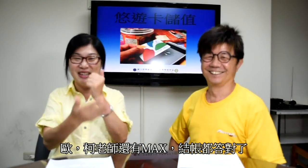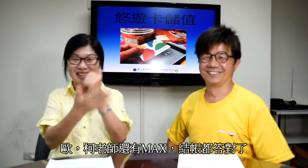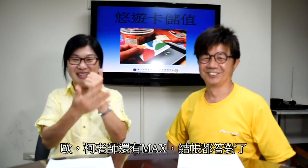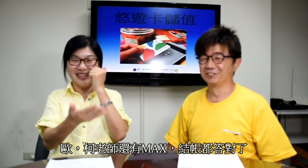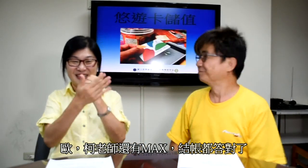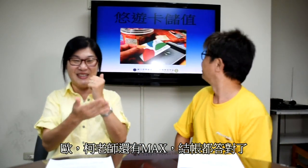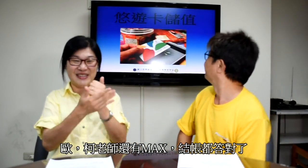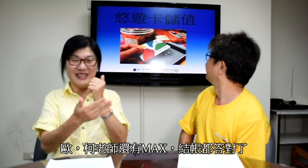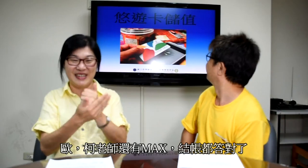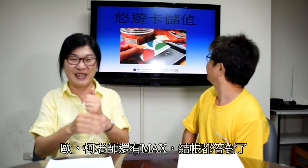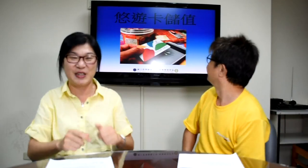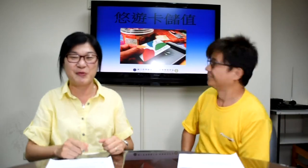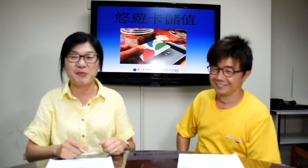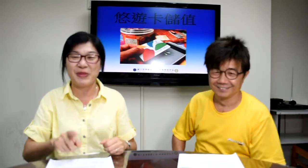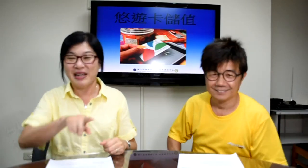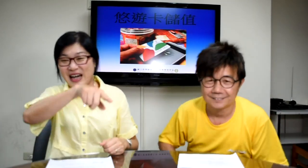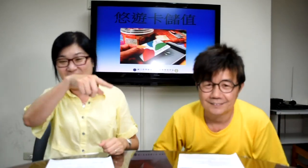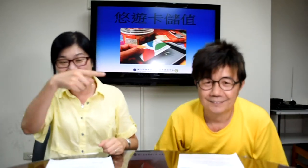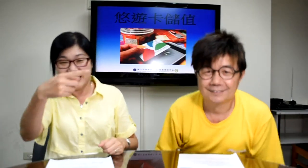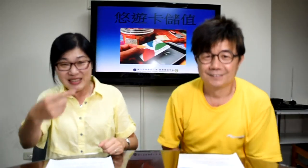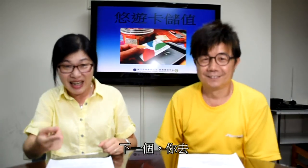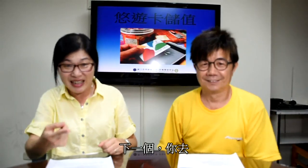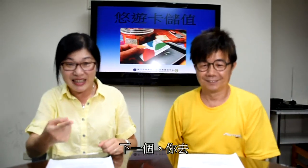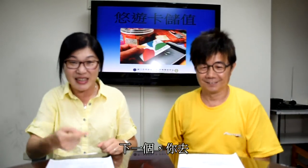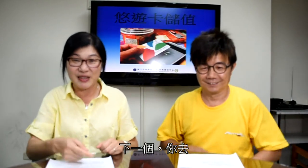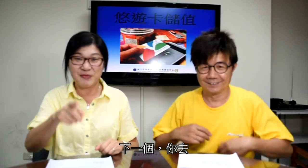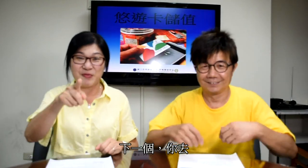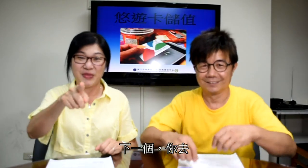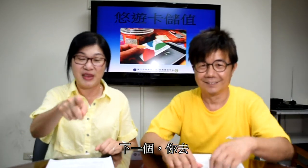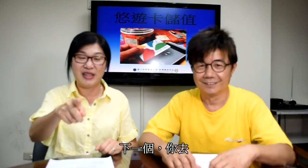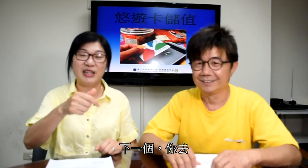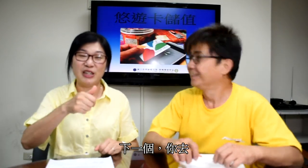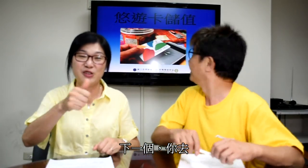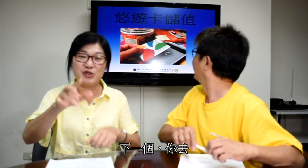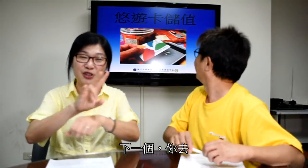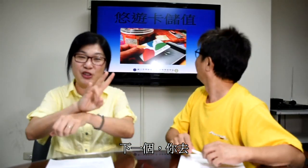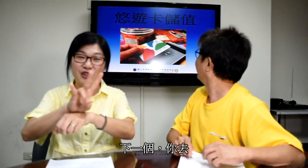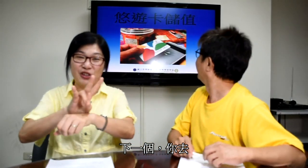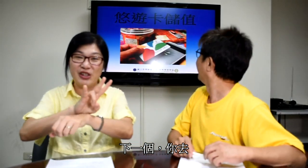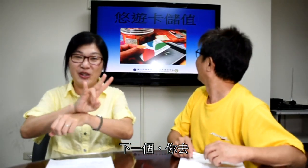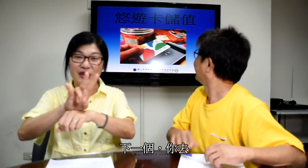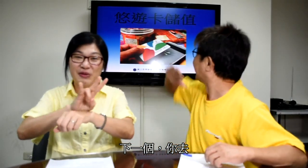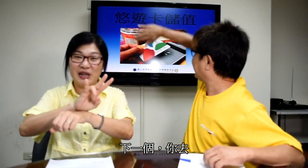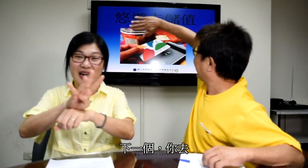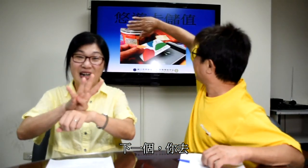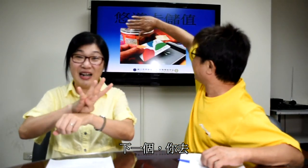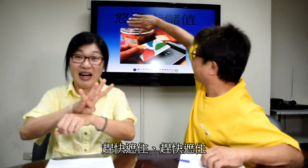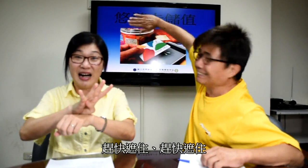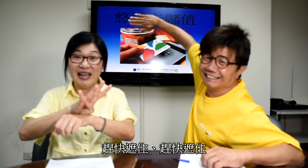了。好，下一个你去，哎呀，哎，